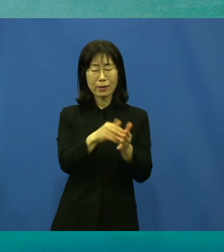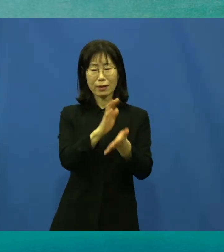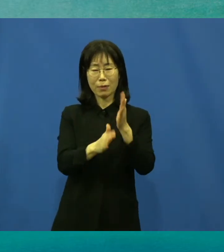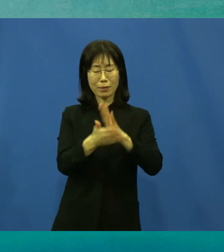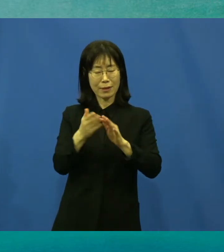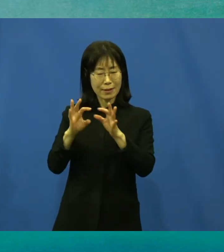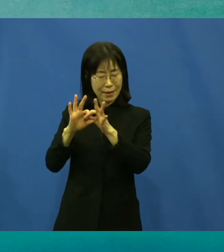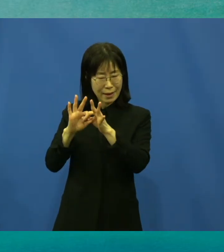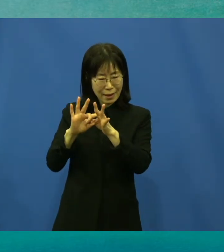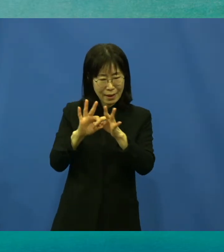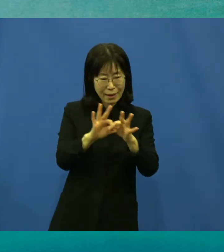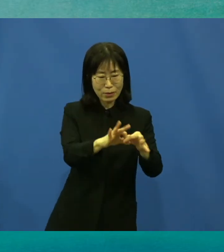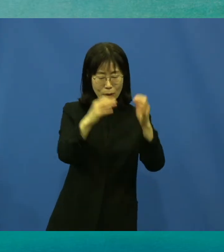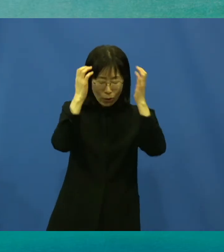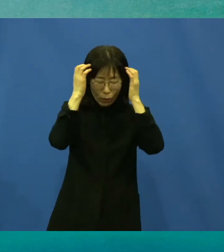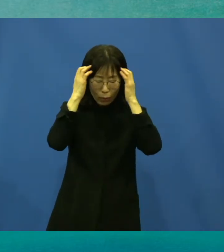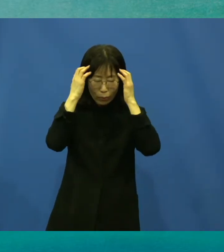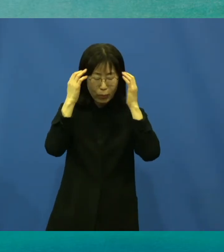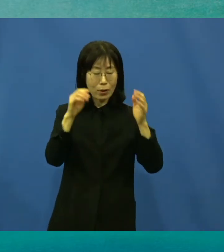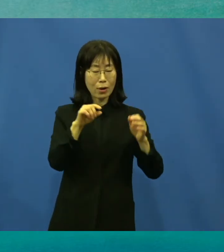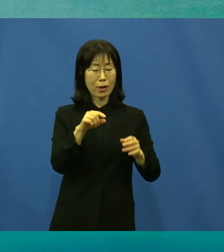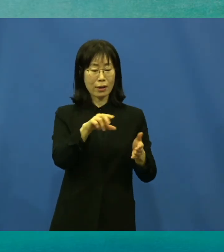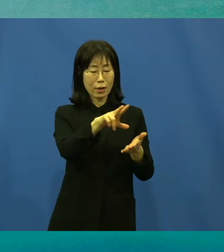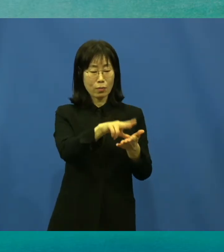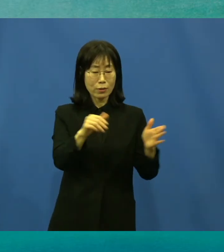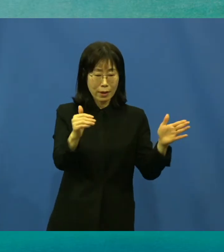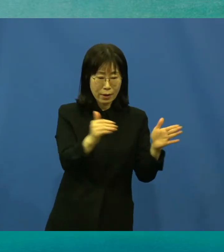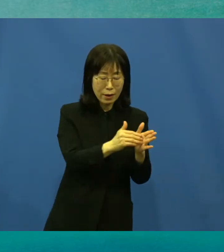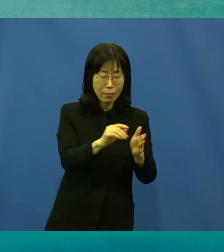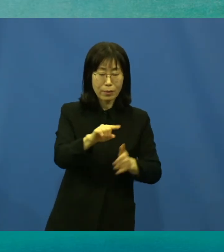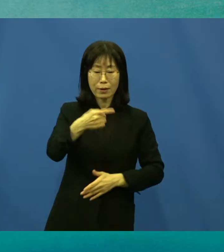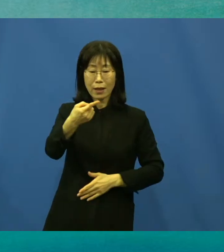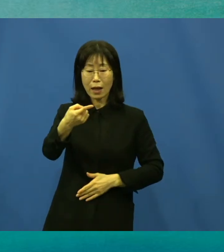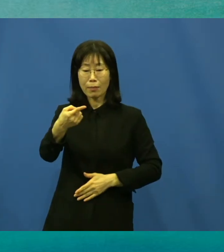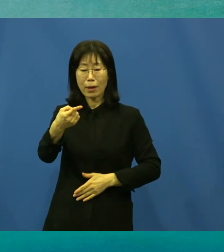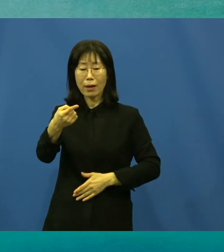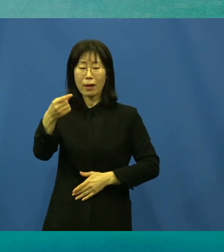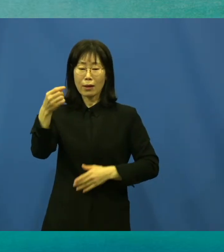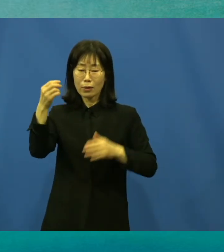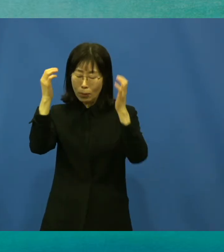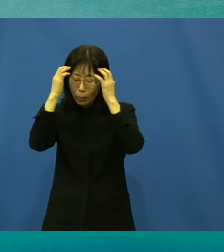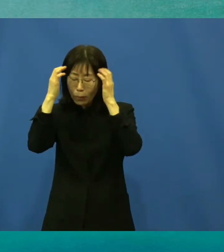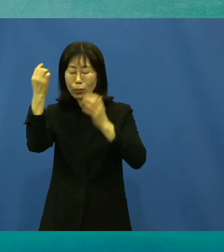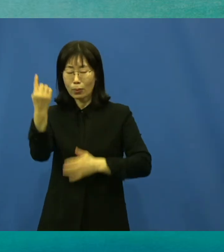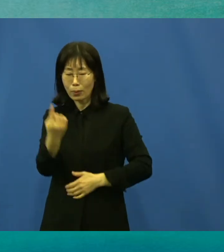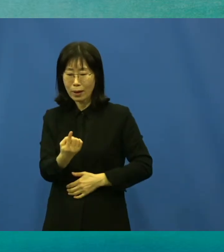찾아왔는지, 내가 어디에서 잘못되었는지 망각해버리는.